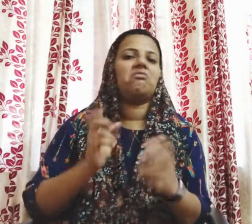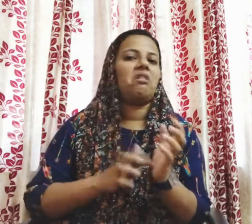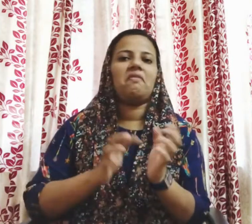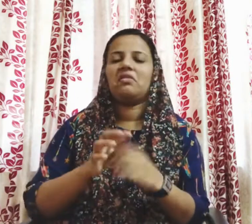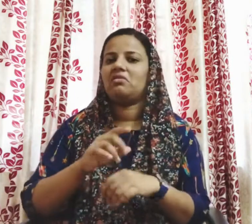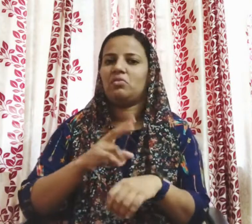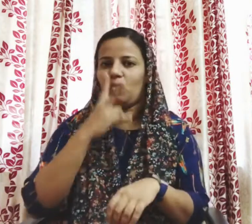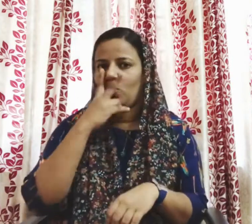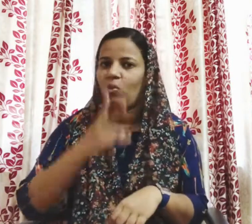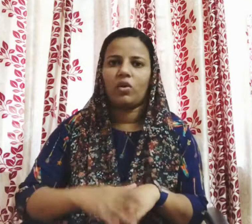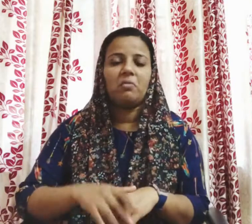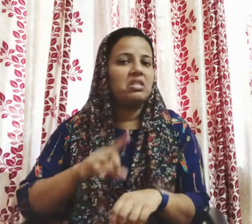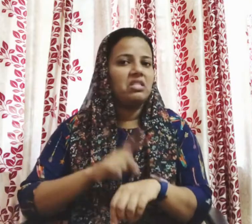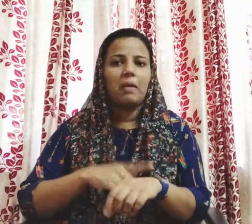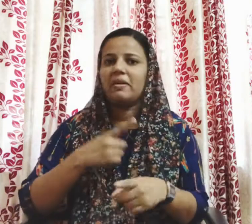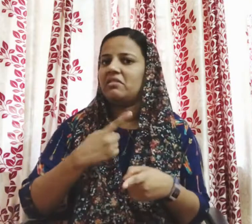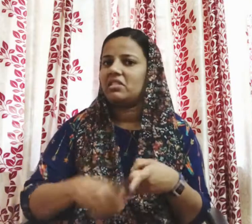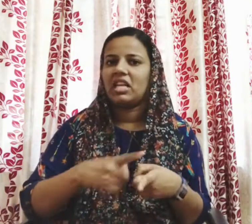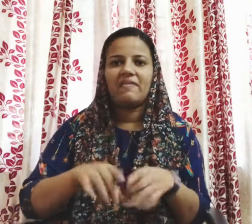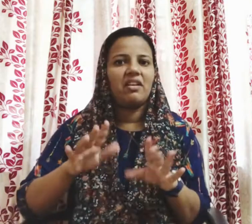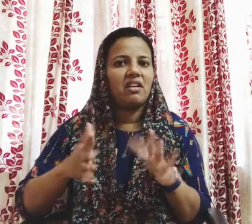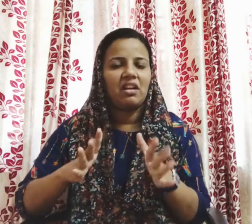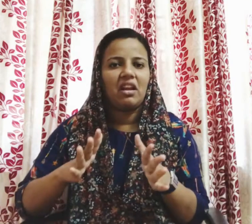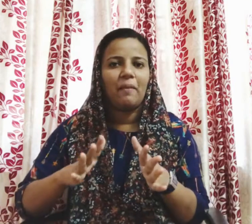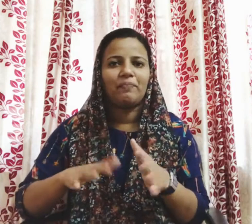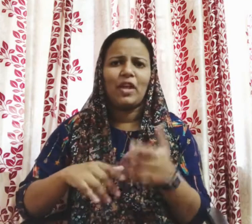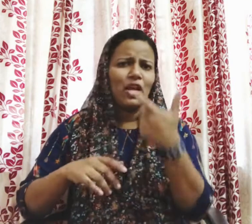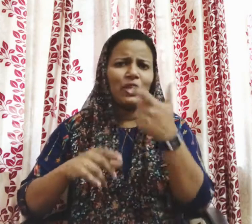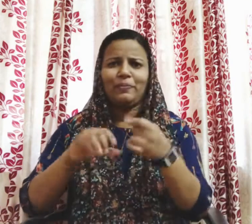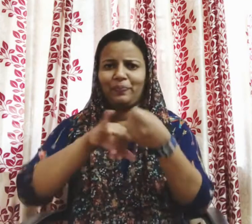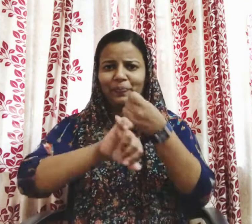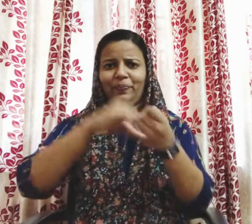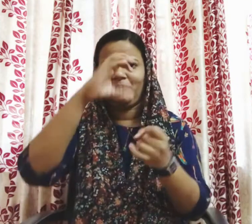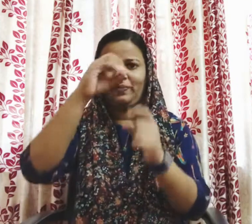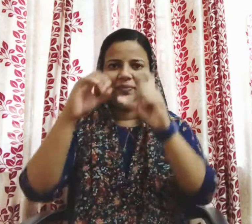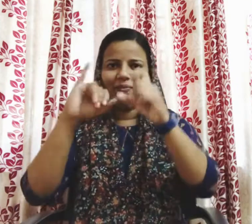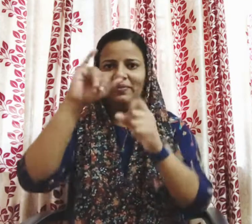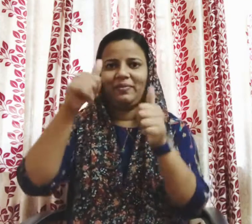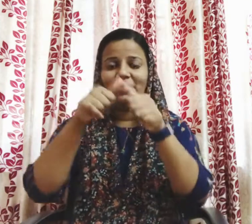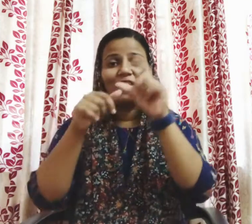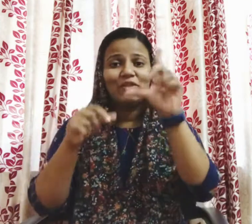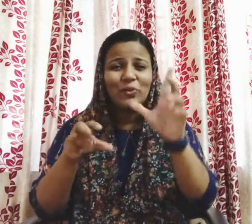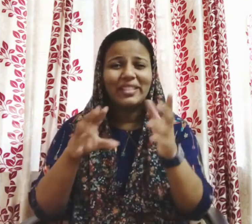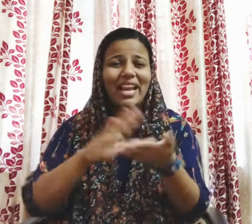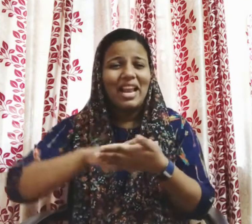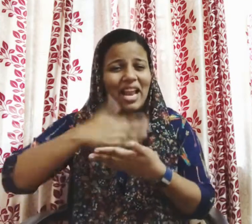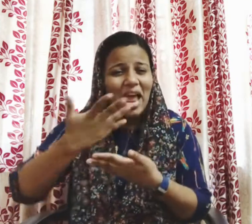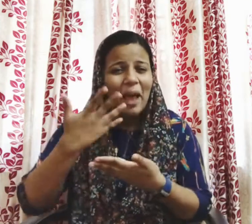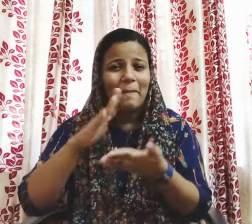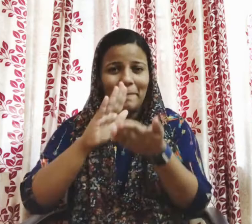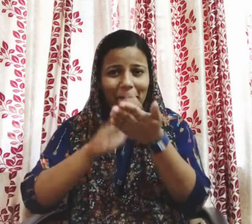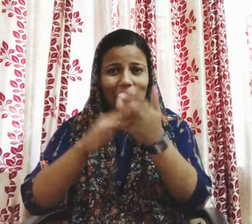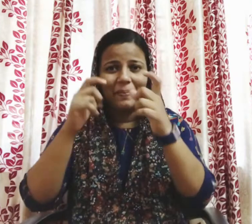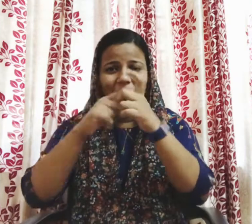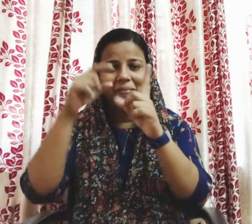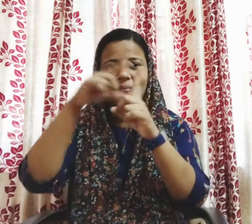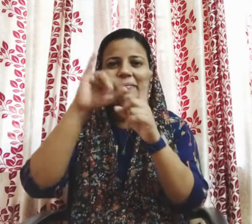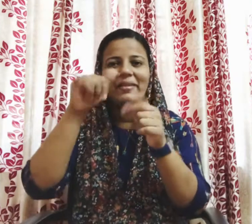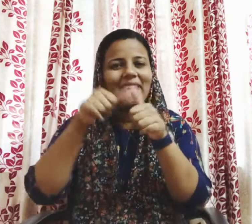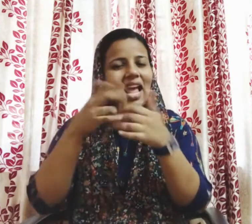സംബന്ധിച്ച് സമയം വെറുതെ കളയുവാനില്ല. ആമേൻ. സോഷ്യൽ മീഡിയയുടെ മുമ്പിൽ ഇരുന്ന് സമയം കളയുവാൻ ദൈവമക്കൾക്ക് ഉണ്ടാകാൻ പാടില്ല. ആമേൻ.